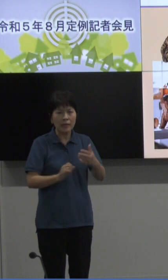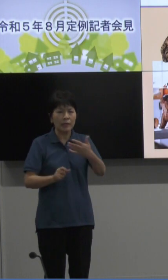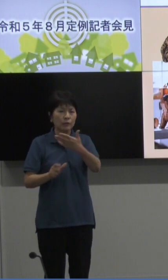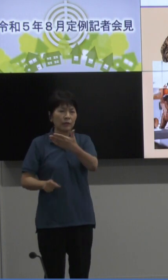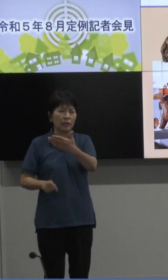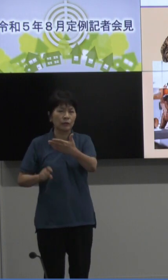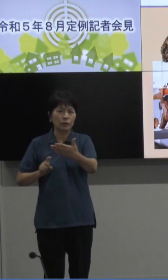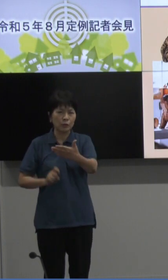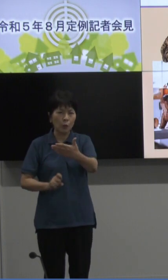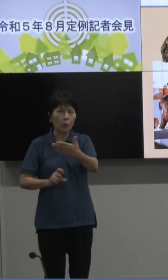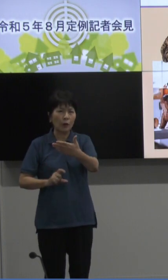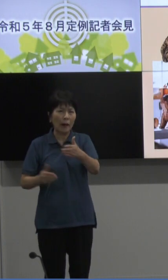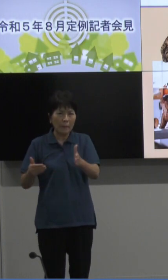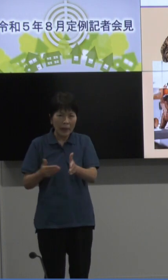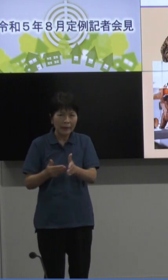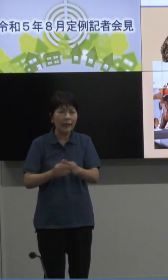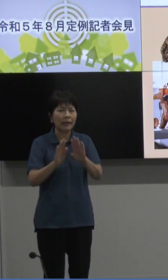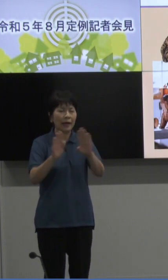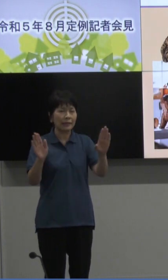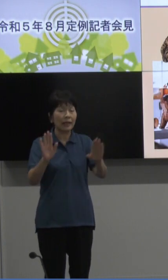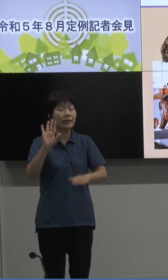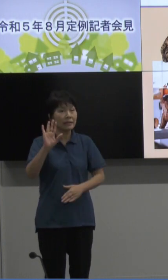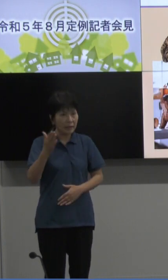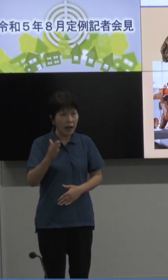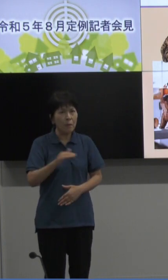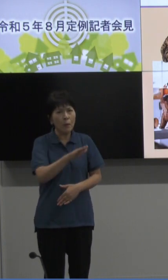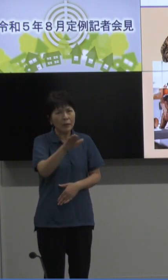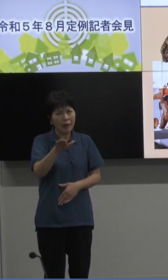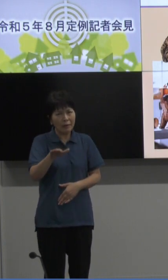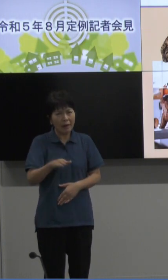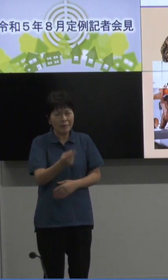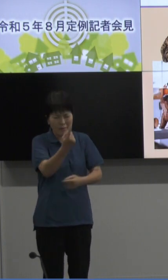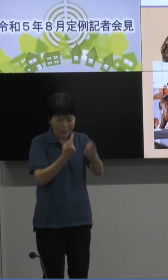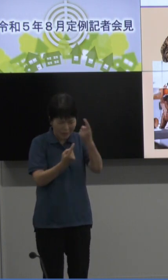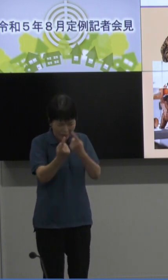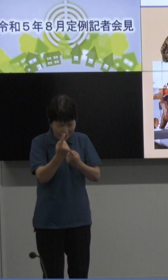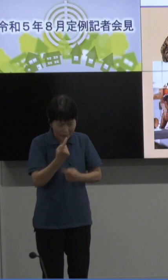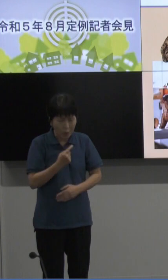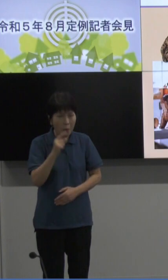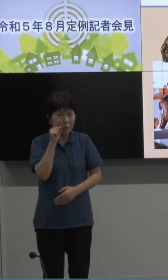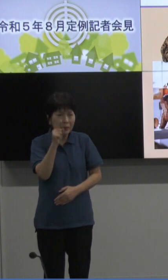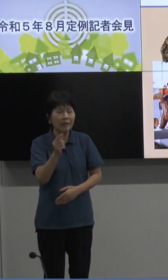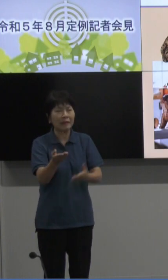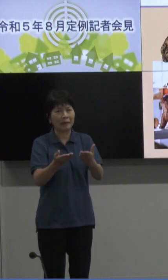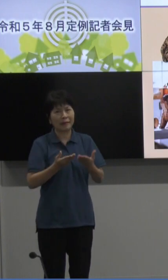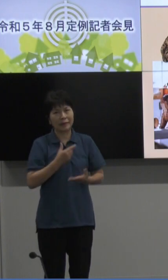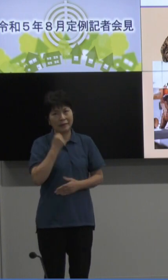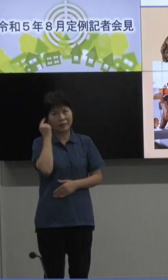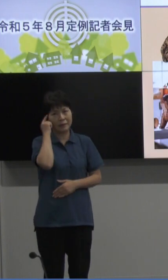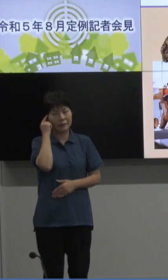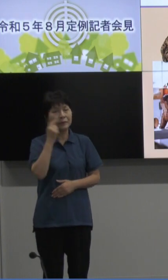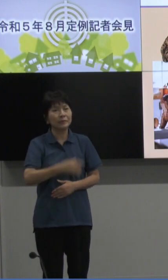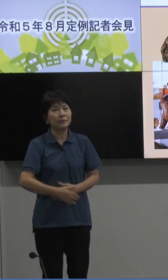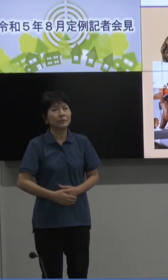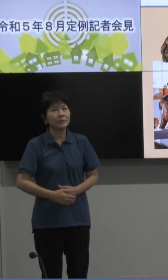が、皆さんもですね、ここぜひ行っていただきたいなというふうに思っております。